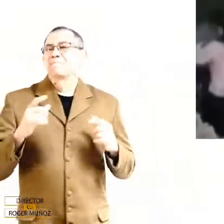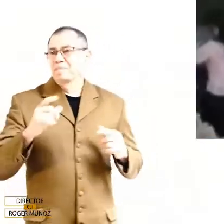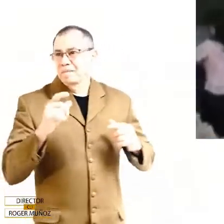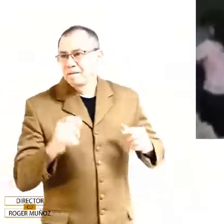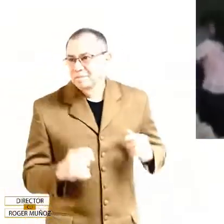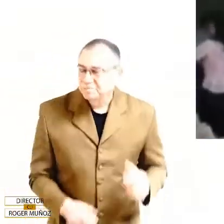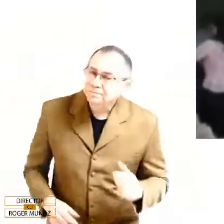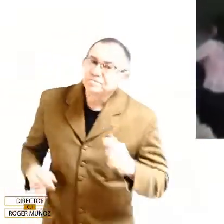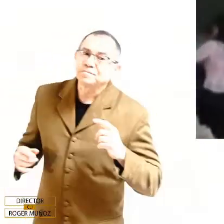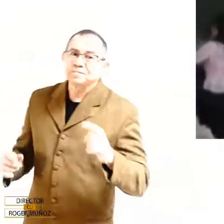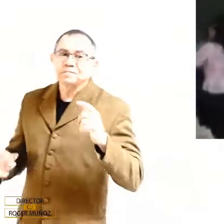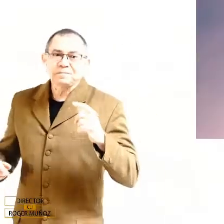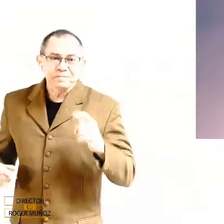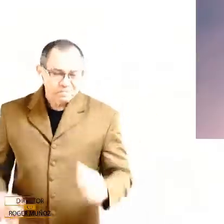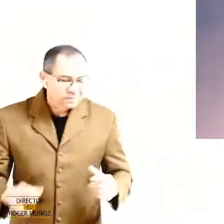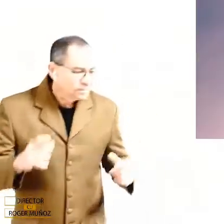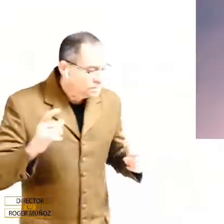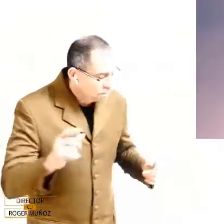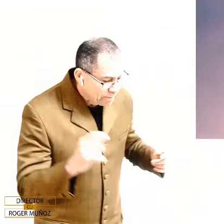sigan.